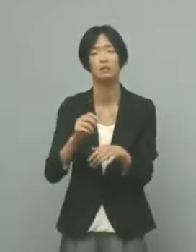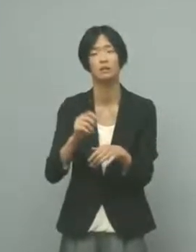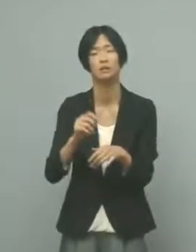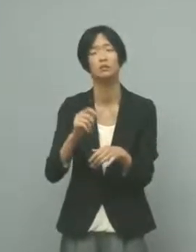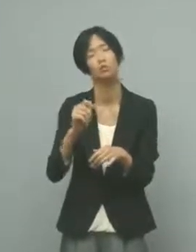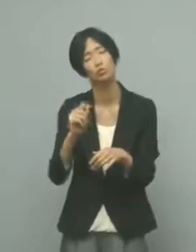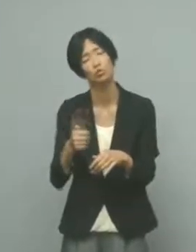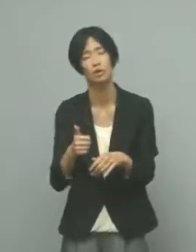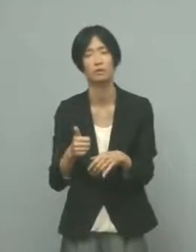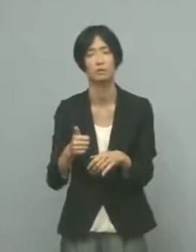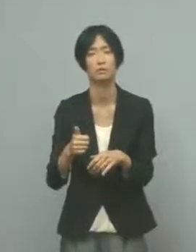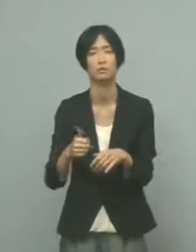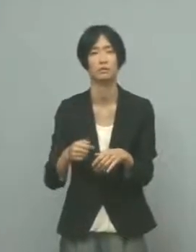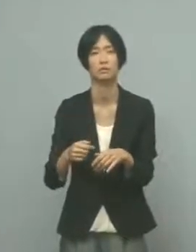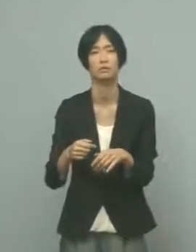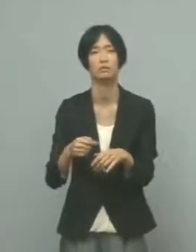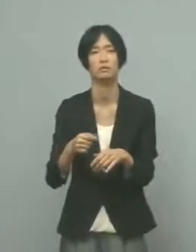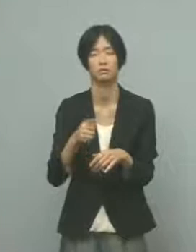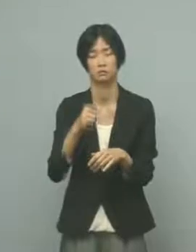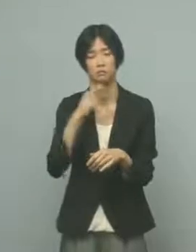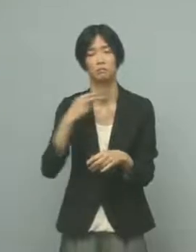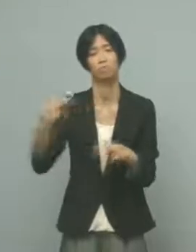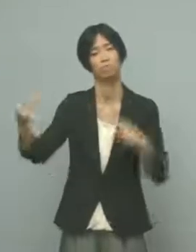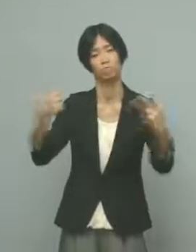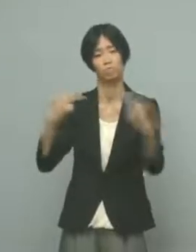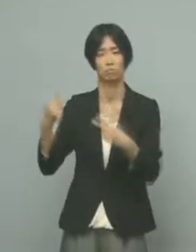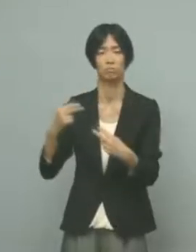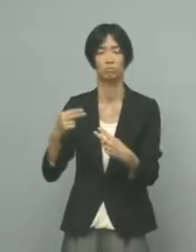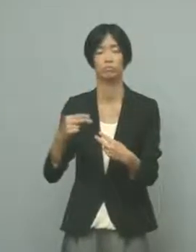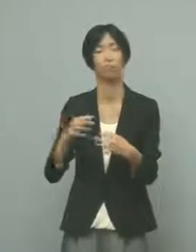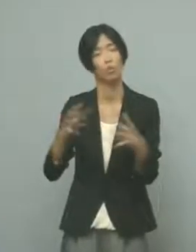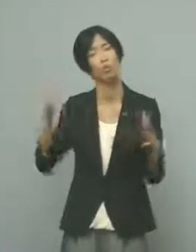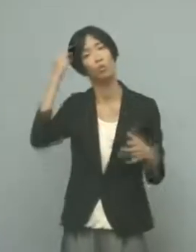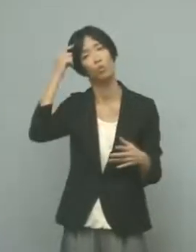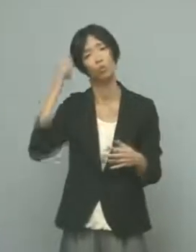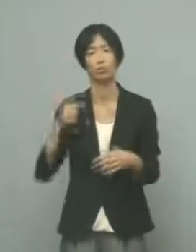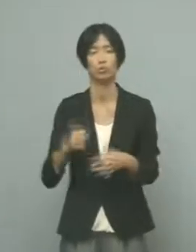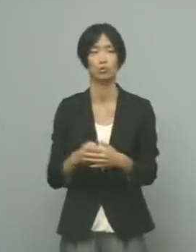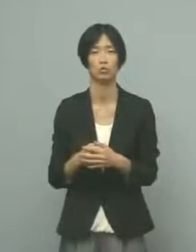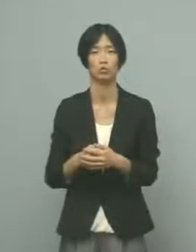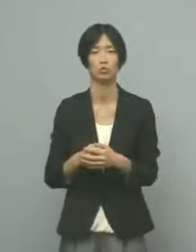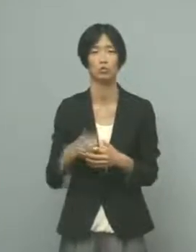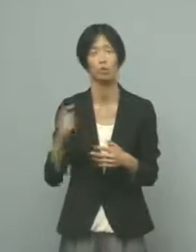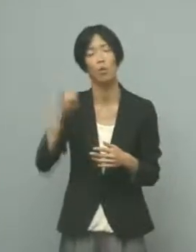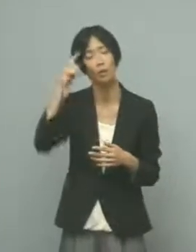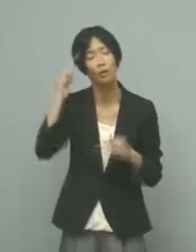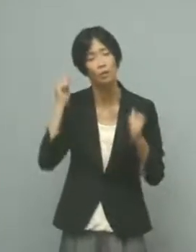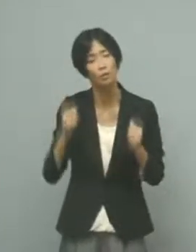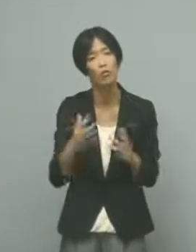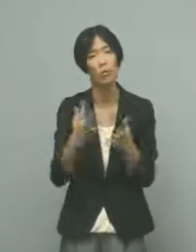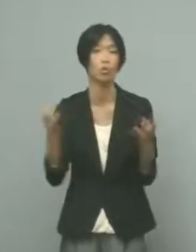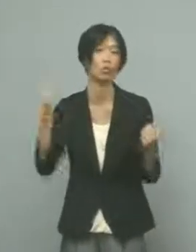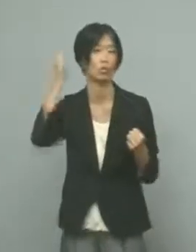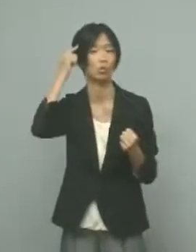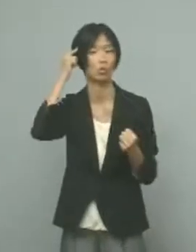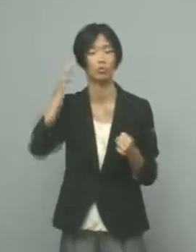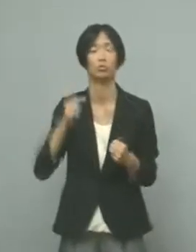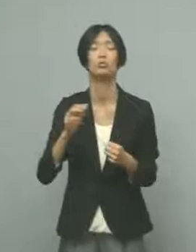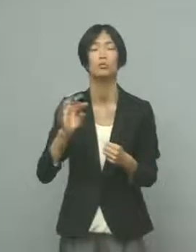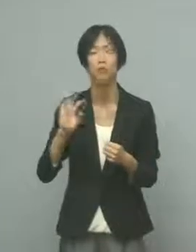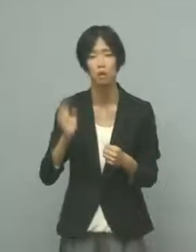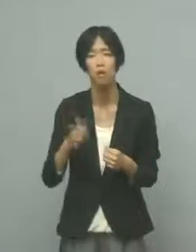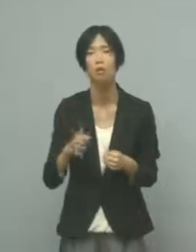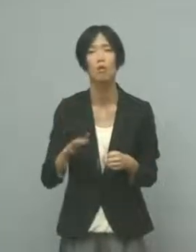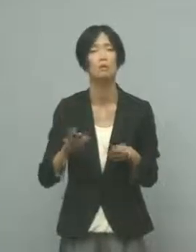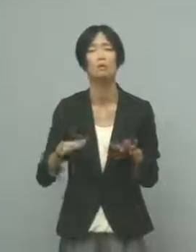思われている方が多いのではないかというふうに思っております。ですけれども、最近はですね、その